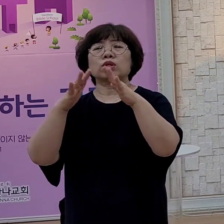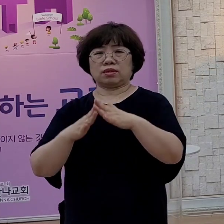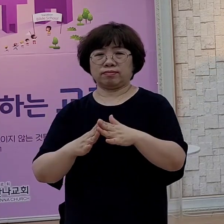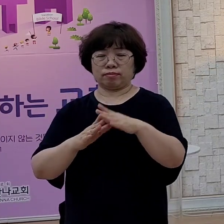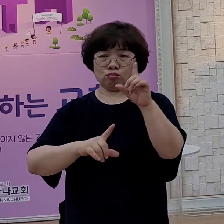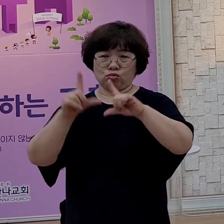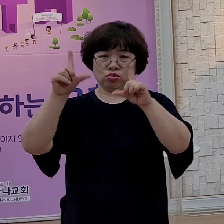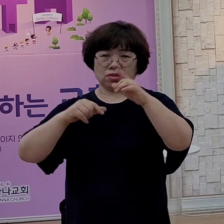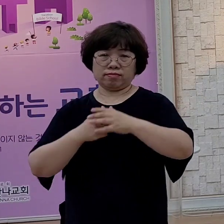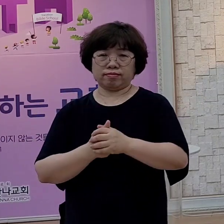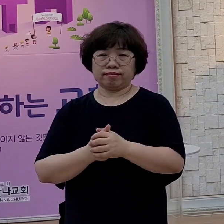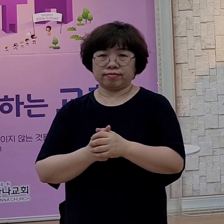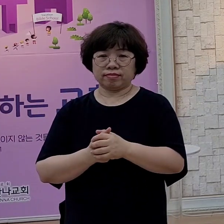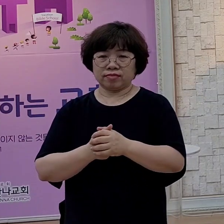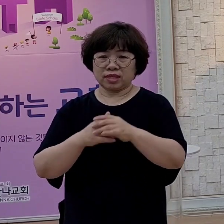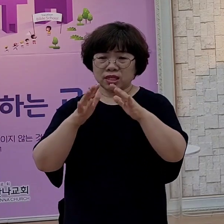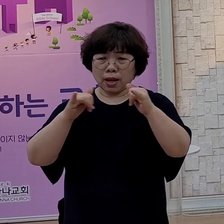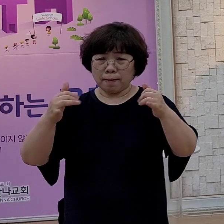모이면 부흥입니까?